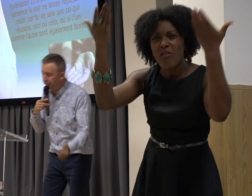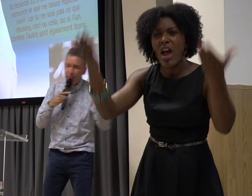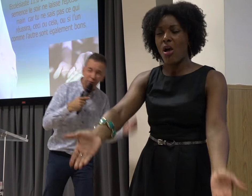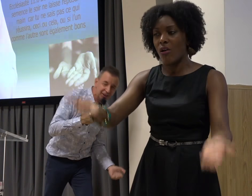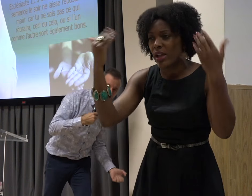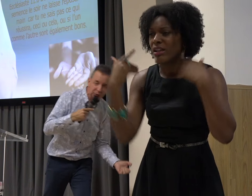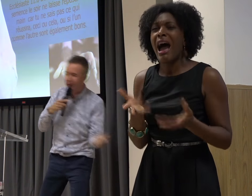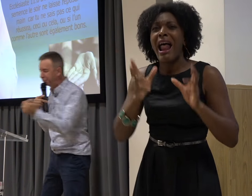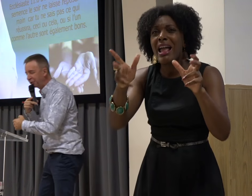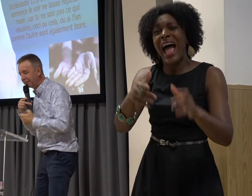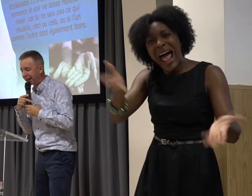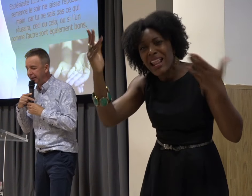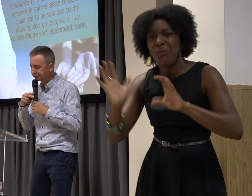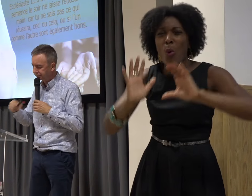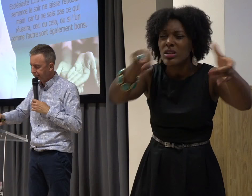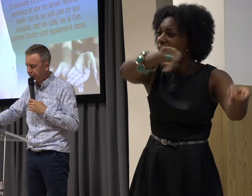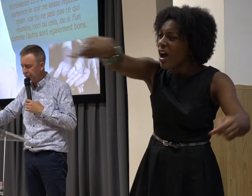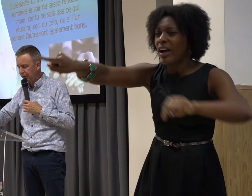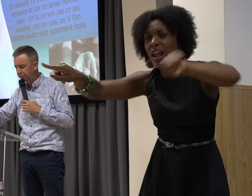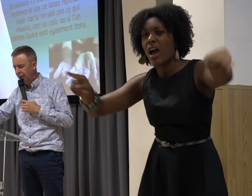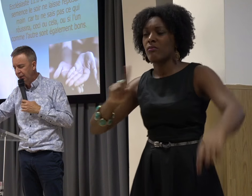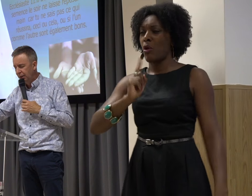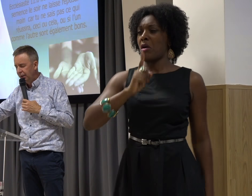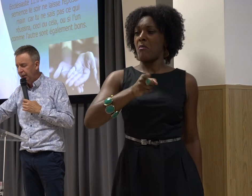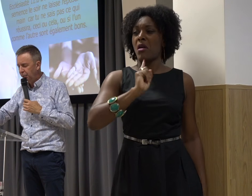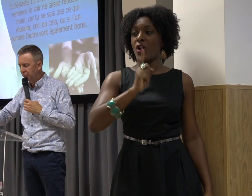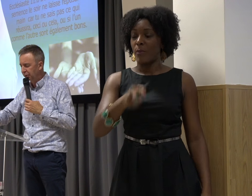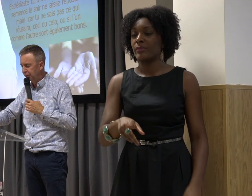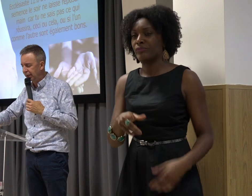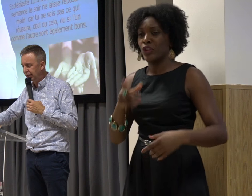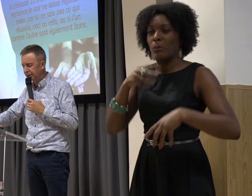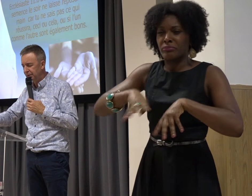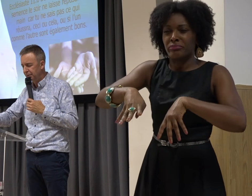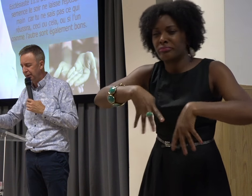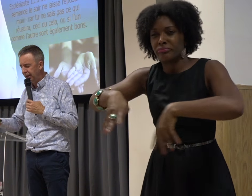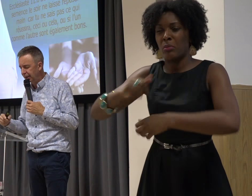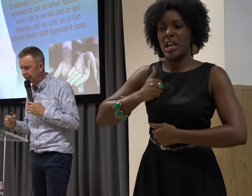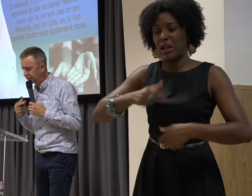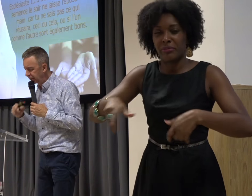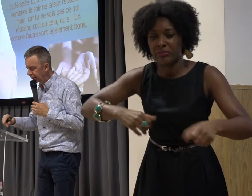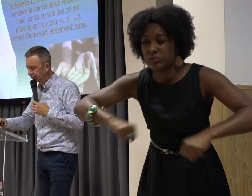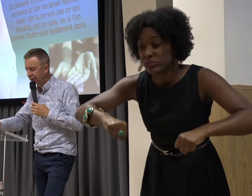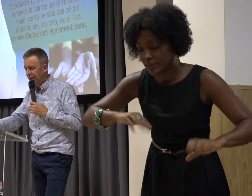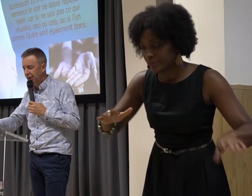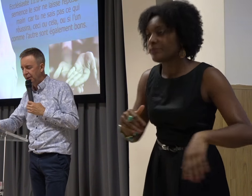Et puis poussez d'un côté, poussez par là. Puis à un moment donné, il est là et